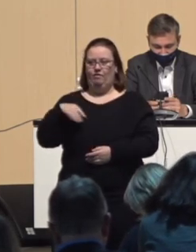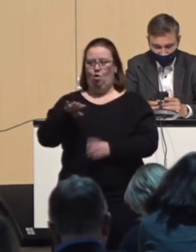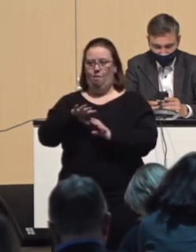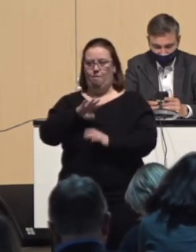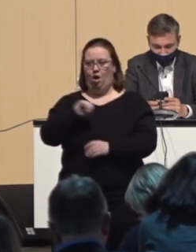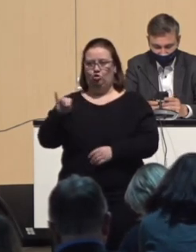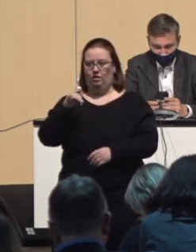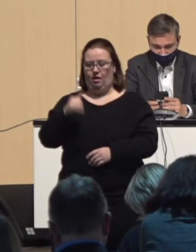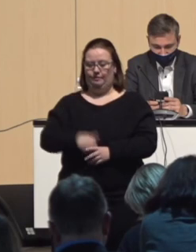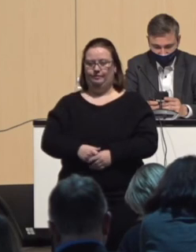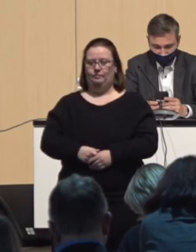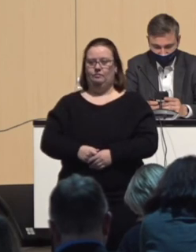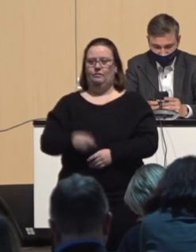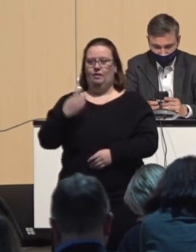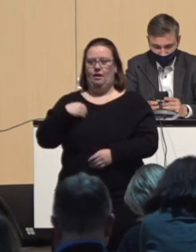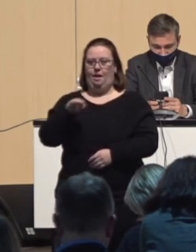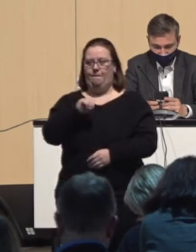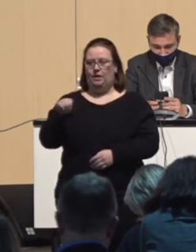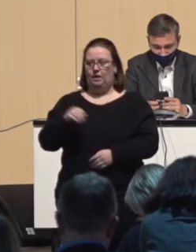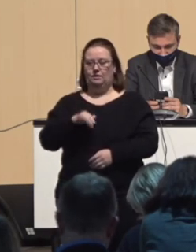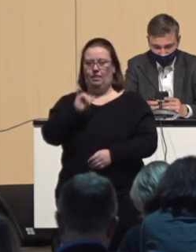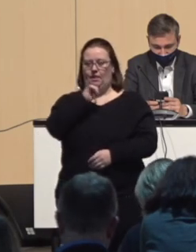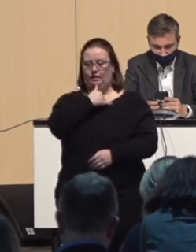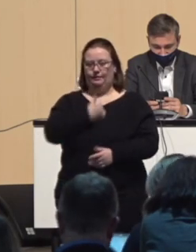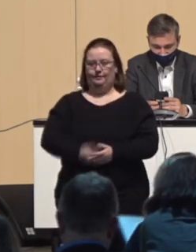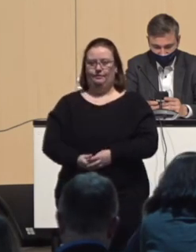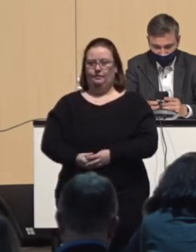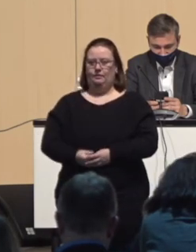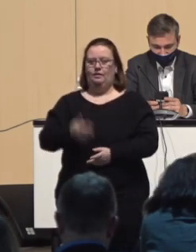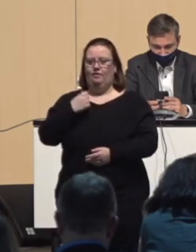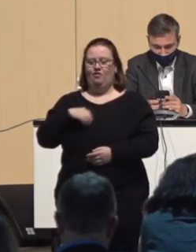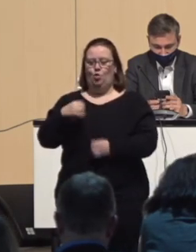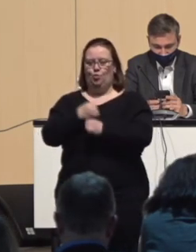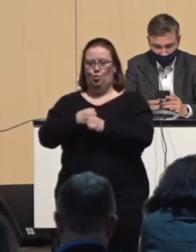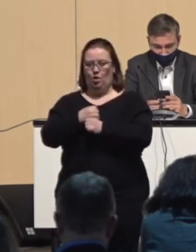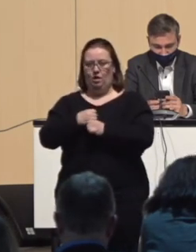Marschner, Herr Mattes, nein. Frau Mühle,